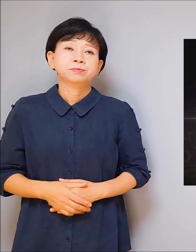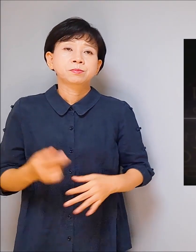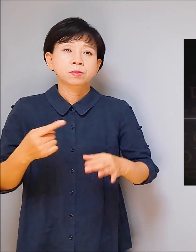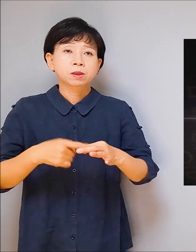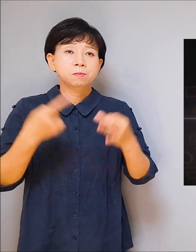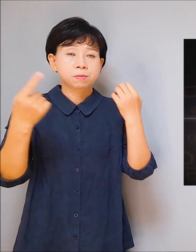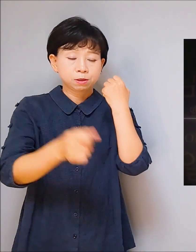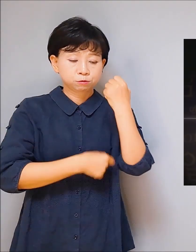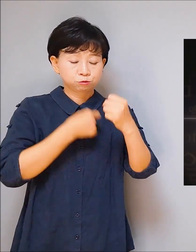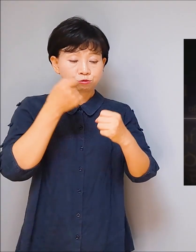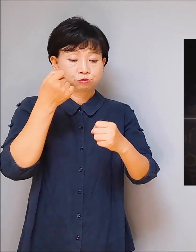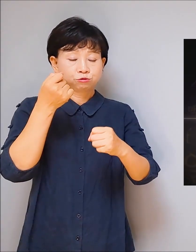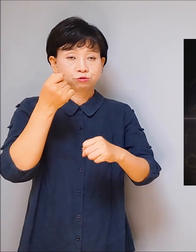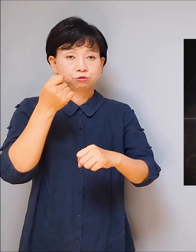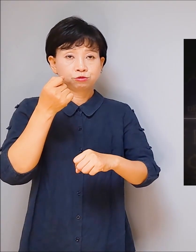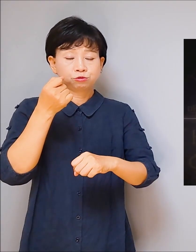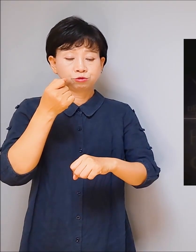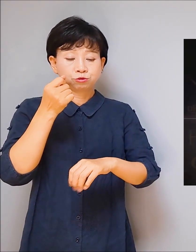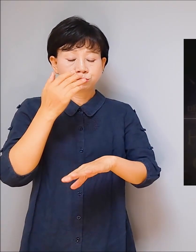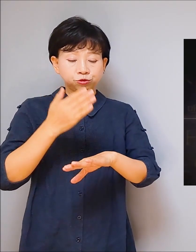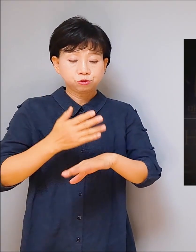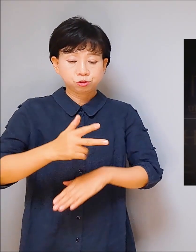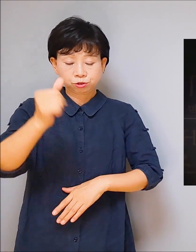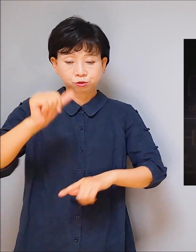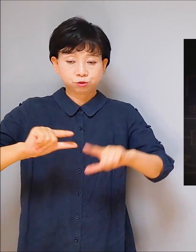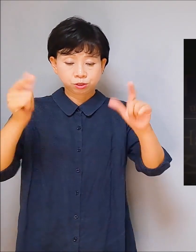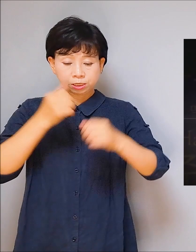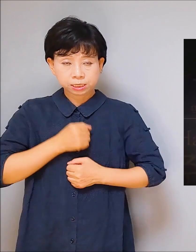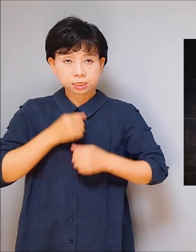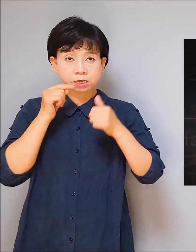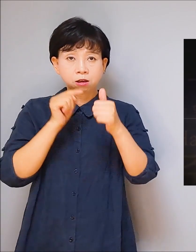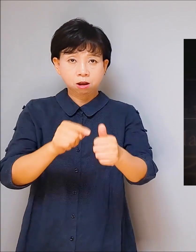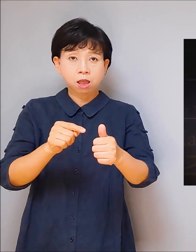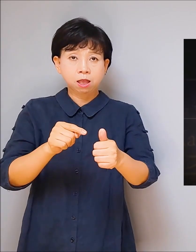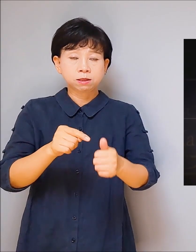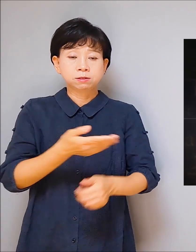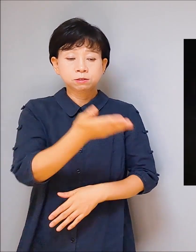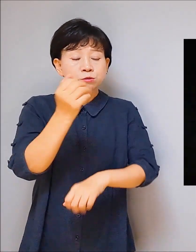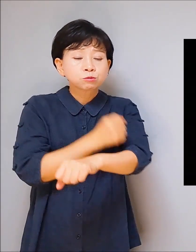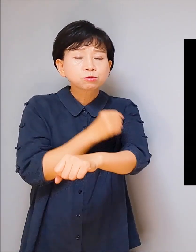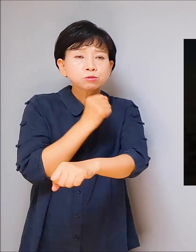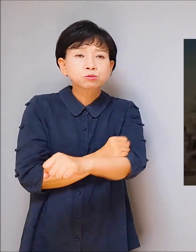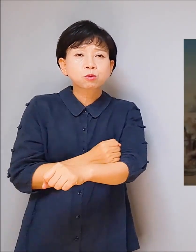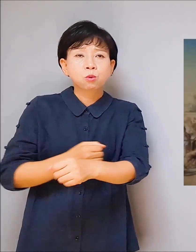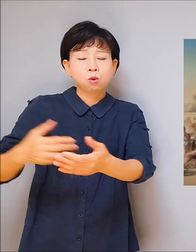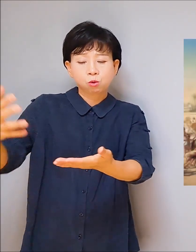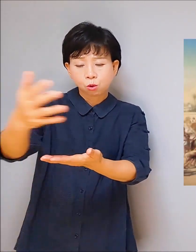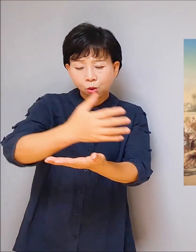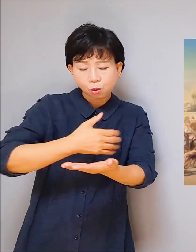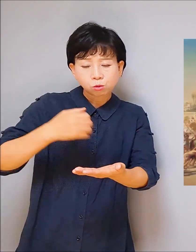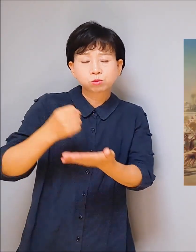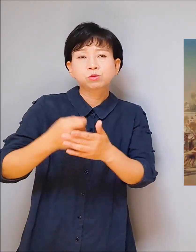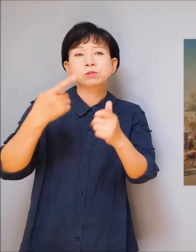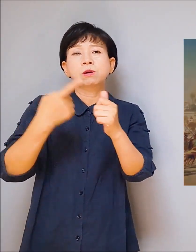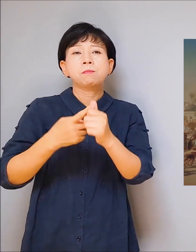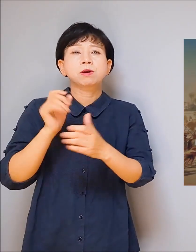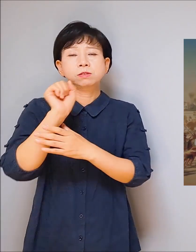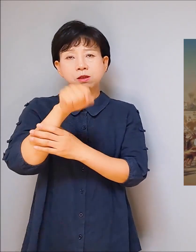맥주절을 지키라. 이는 네가 수고하여 밭에 뿌린 것의 첫 열매를 거둠이니라.